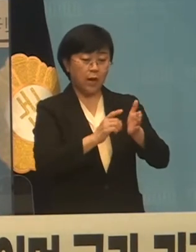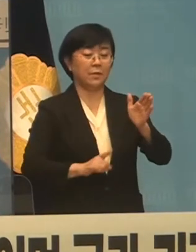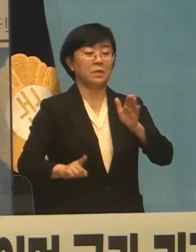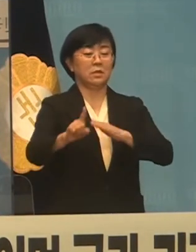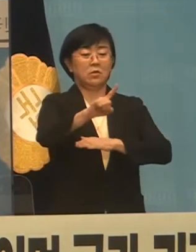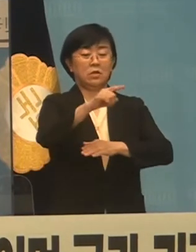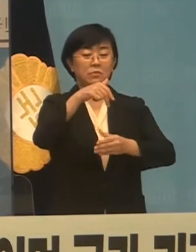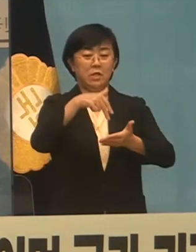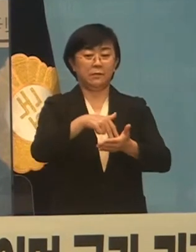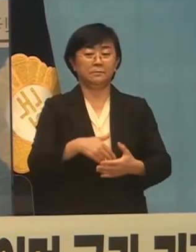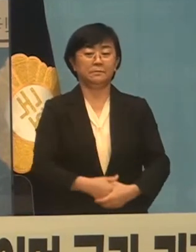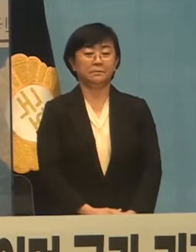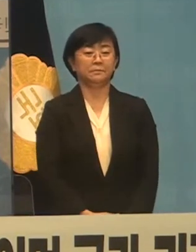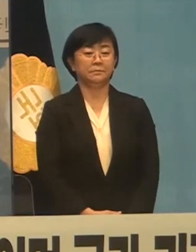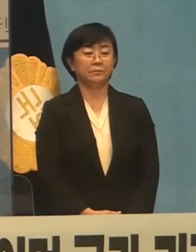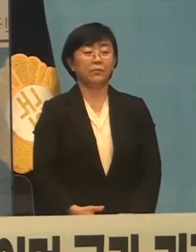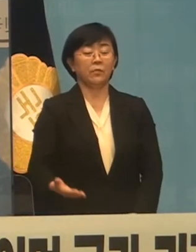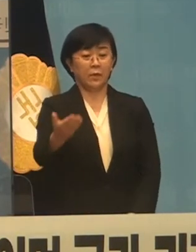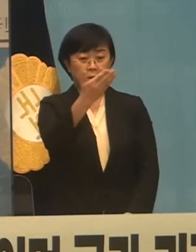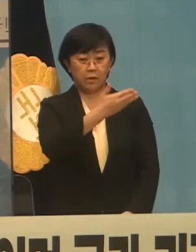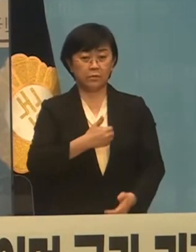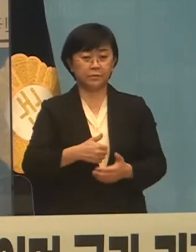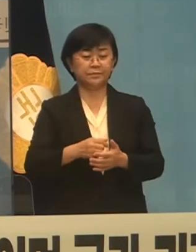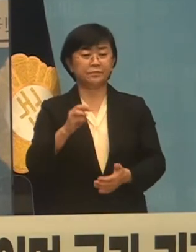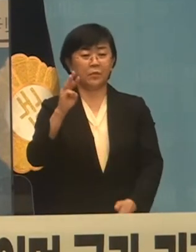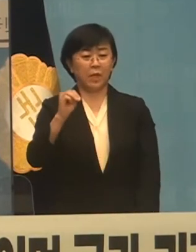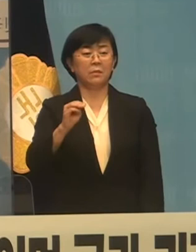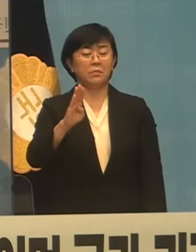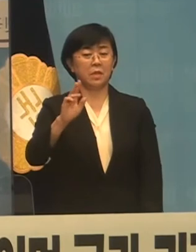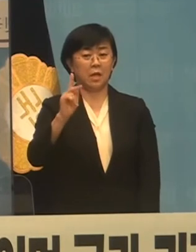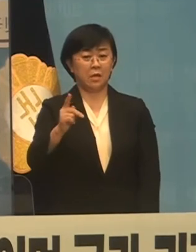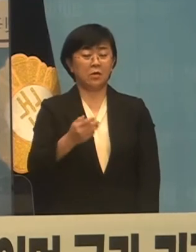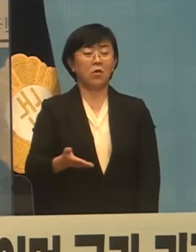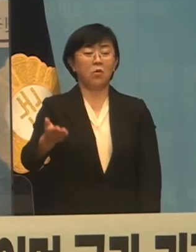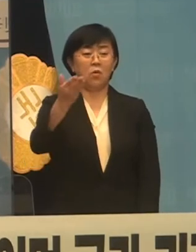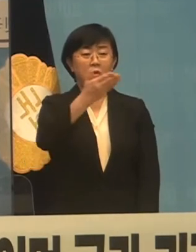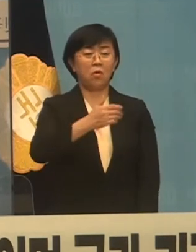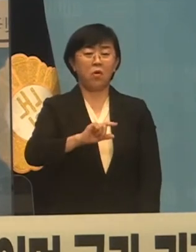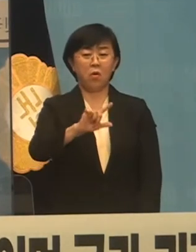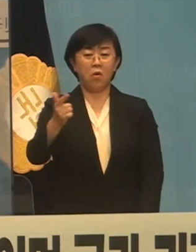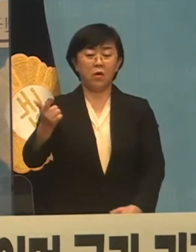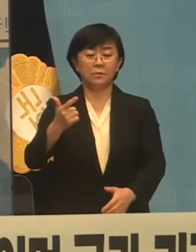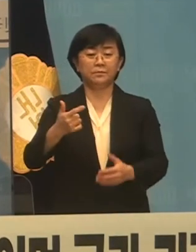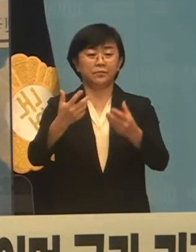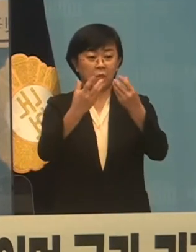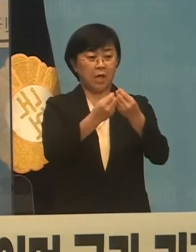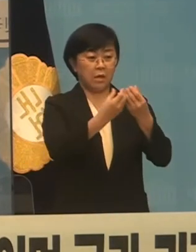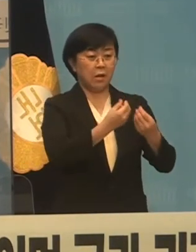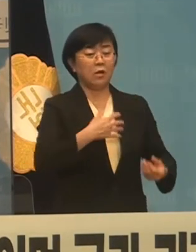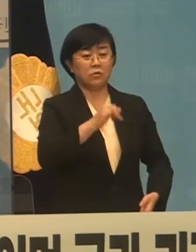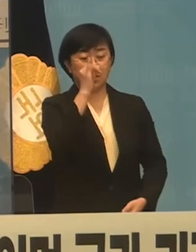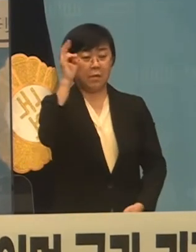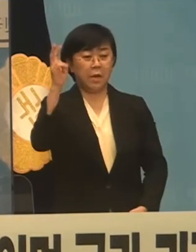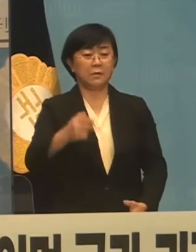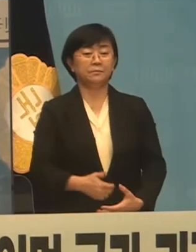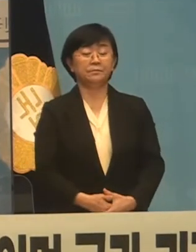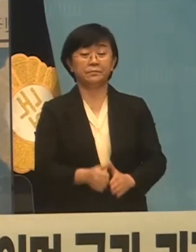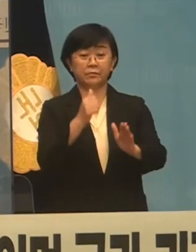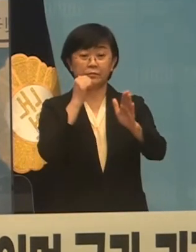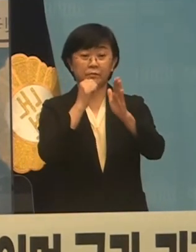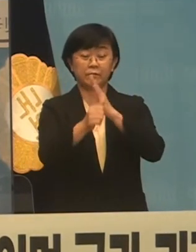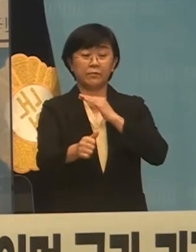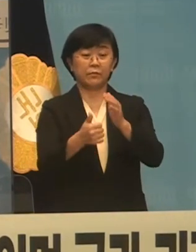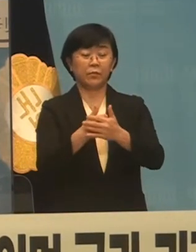있는 상황입니다. 기자 여러분들이 MBK 관련돼서는 여러 사업장의 케이스를 잘 아실 겁니다.